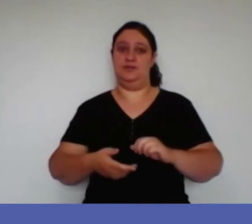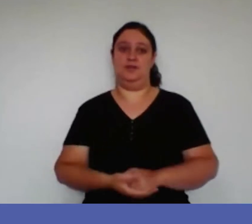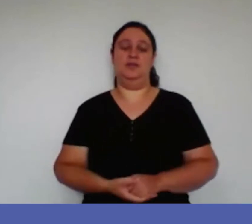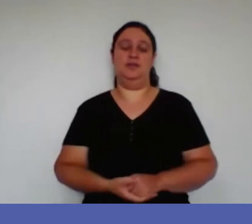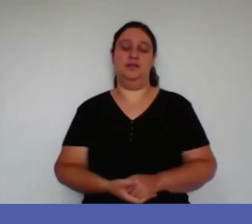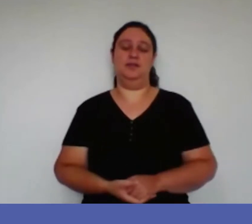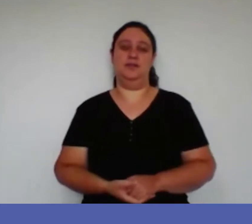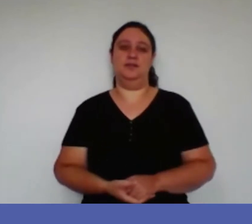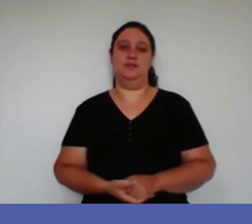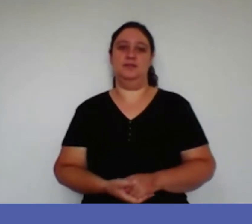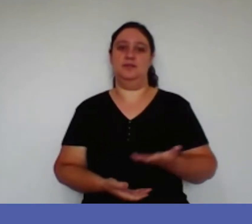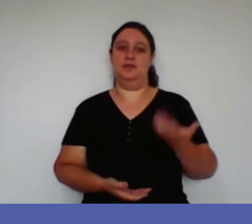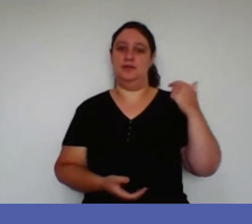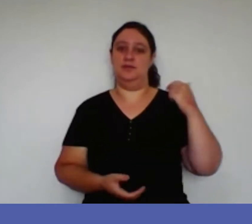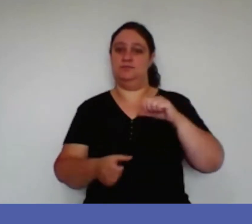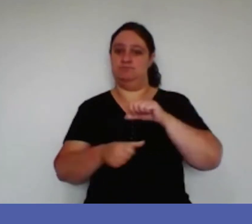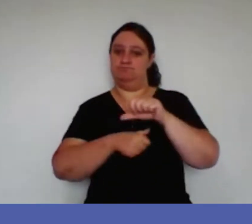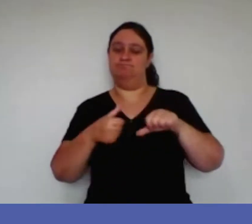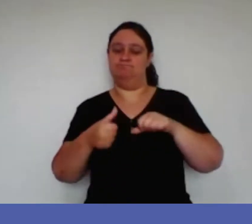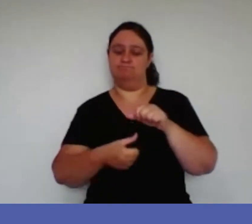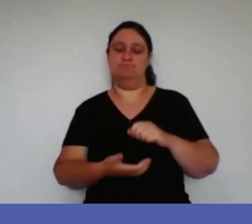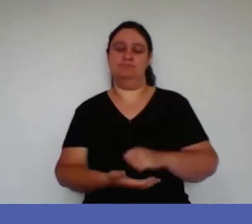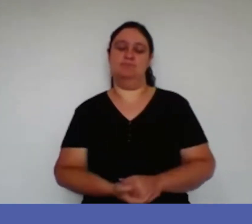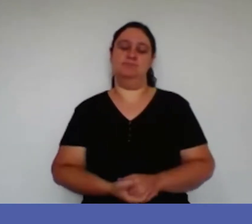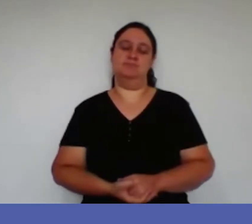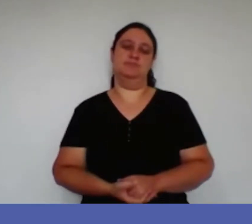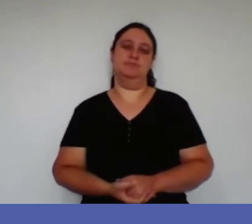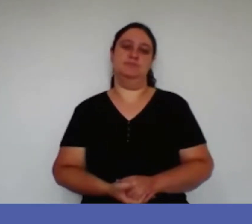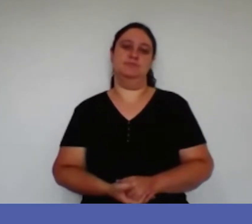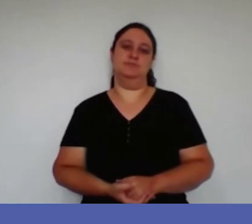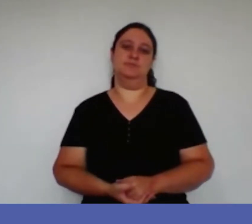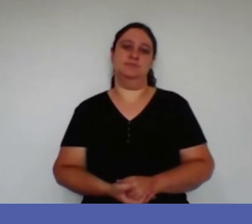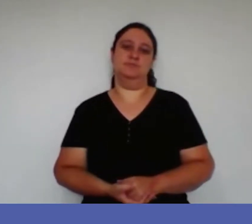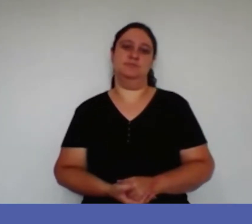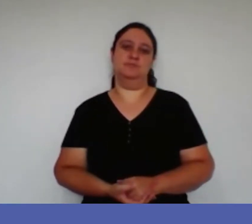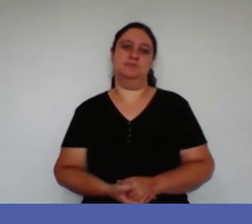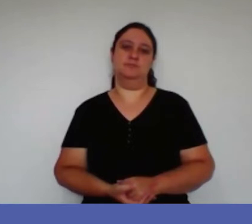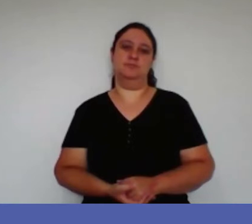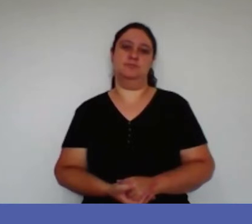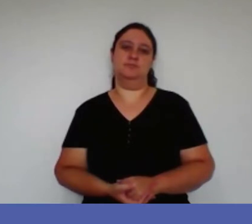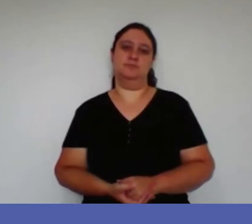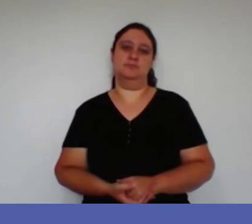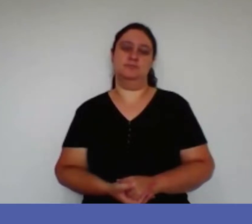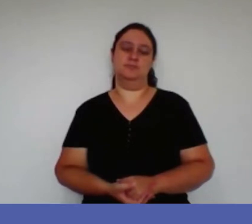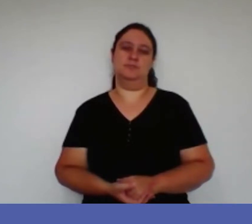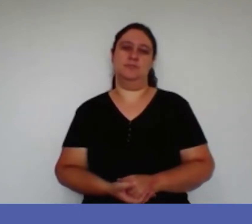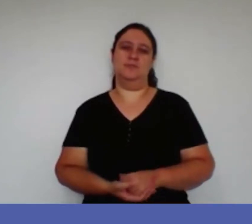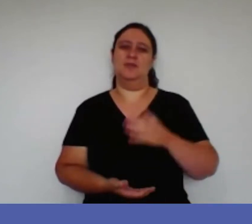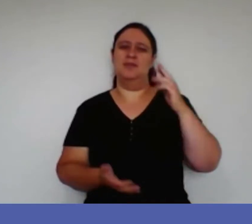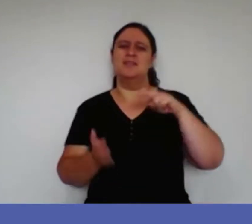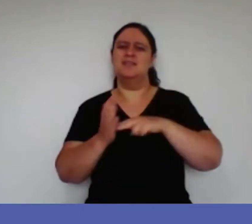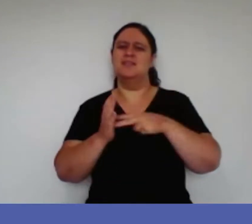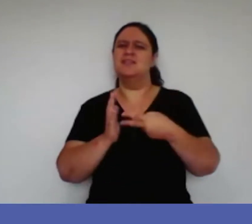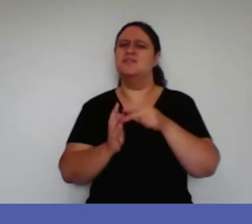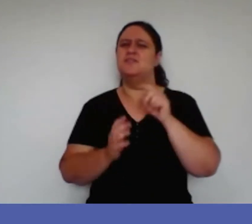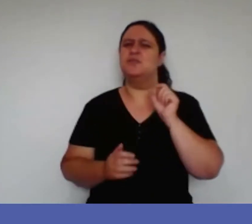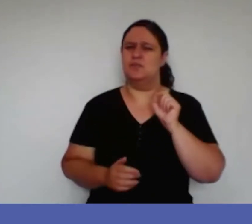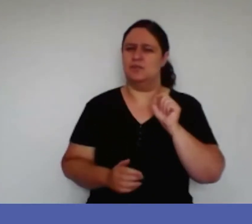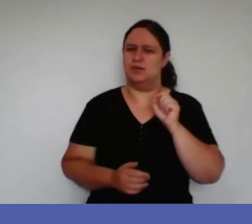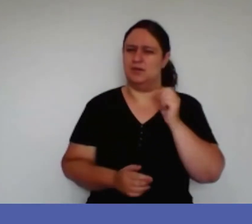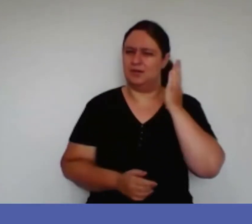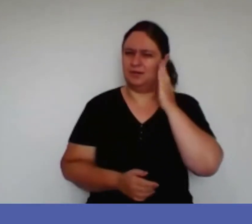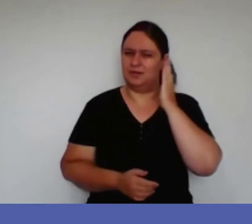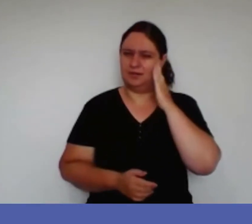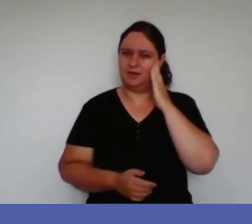Bob. E, irmãos, sabe o que significa isso? Eu falei para os irmãos líderes